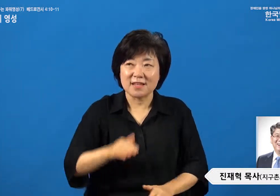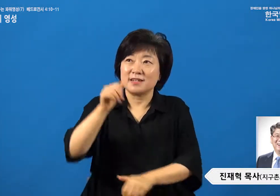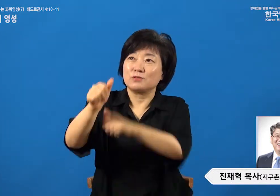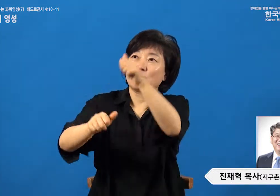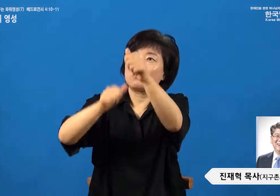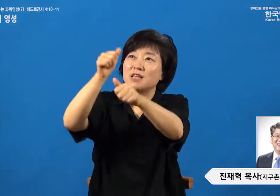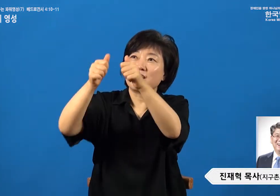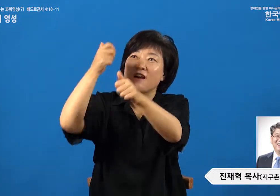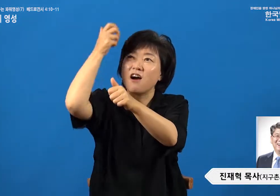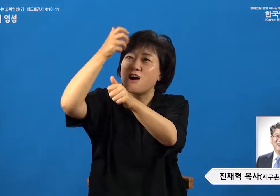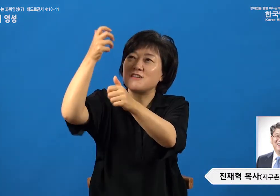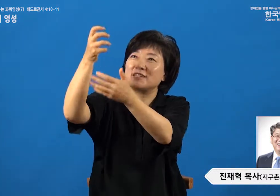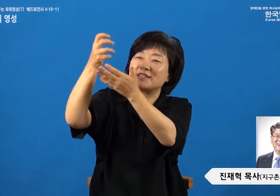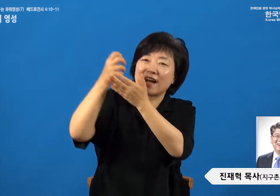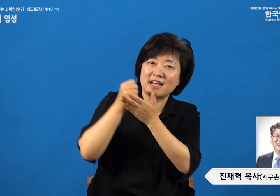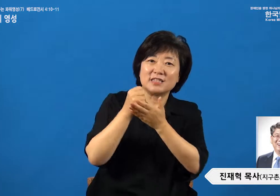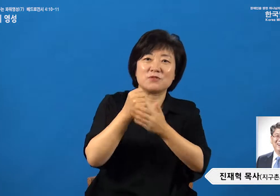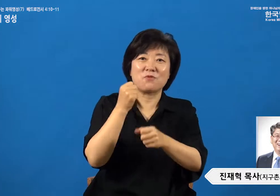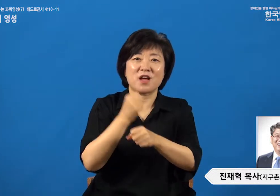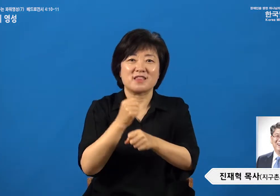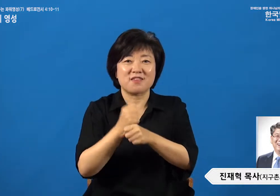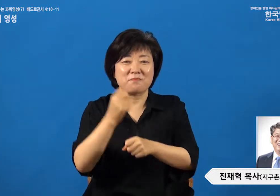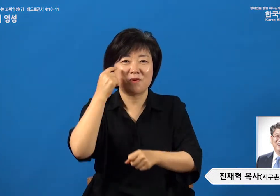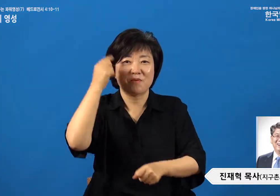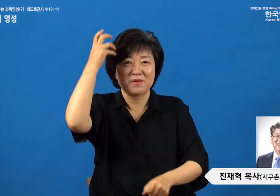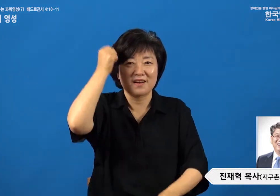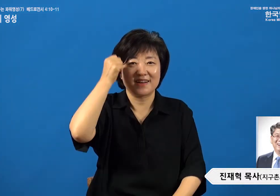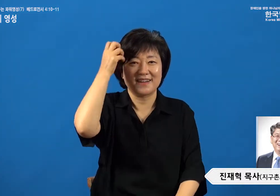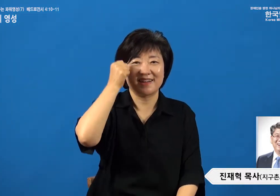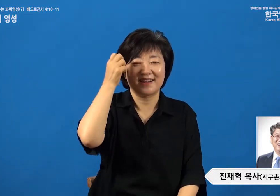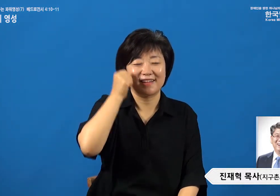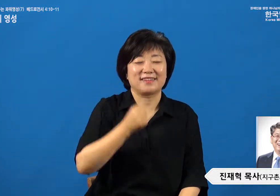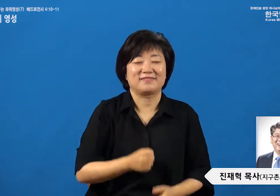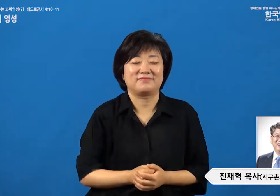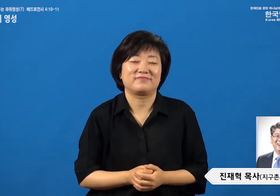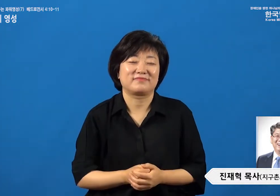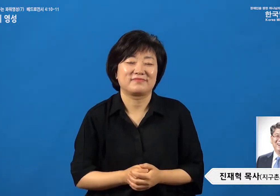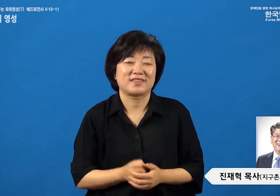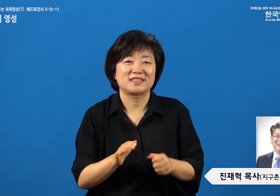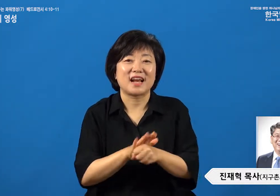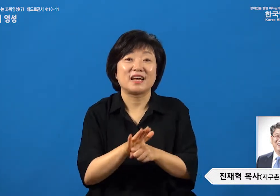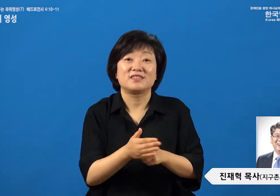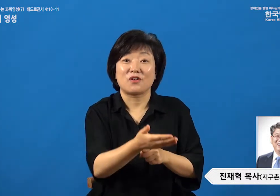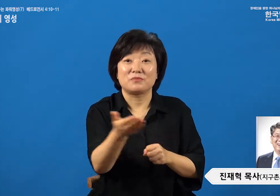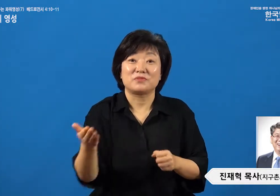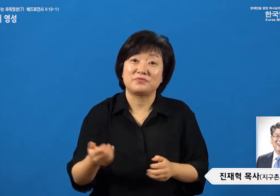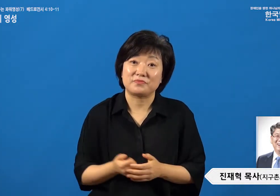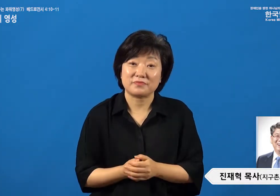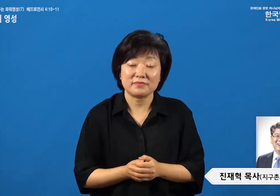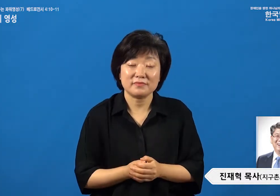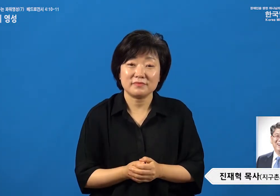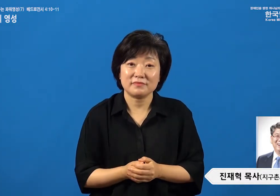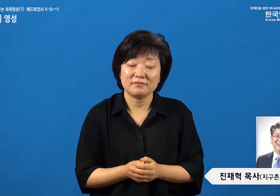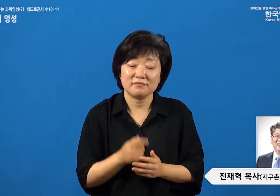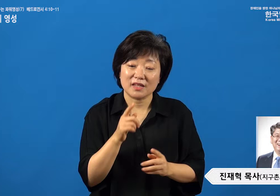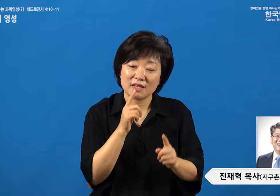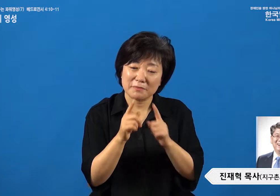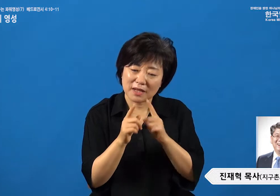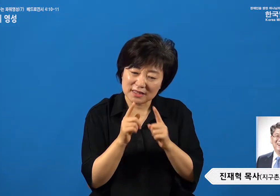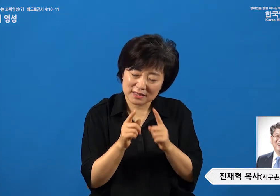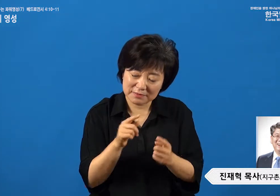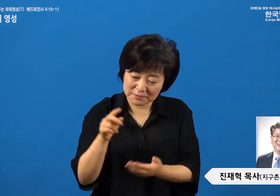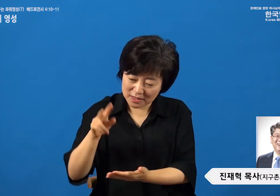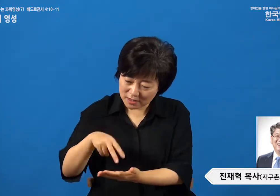얼을 가지고 했던 기억을 합니다. 사랑하는 여러분, 오늘 이 말씀을